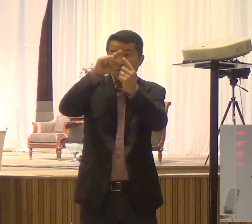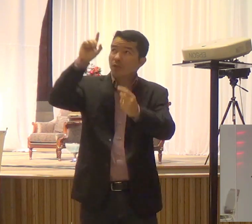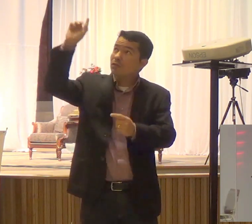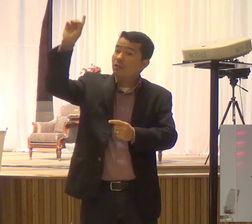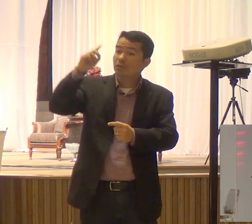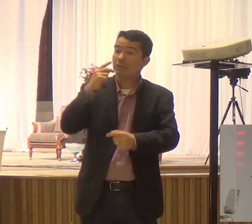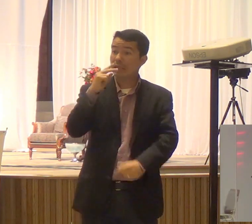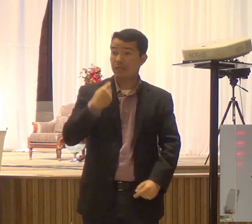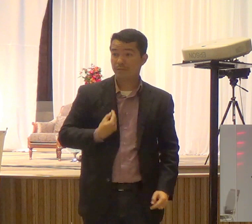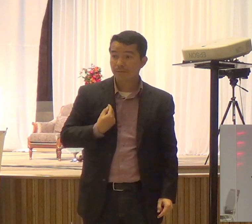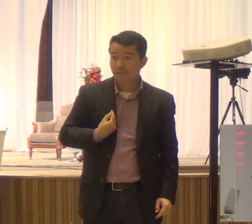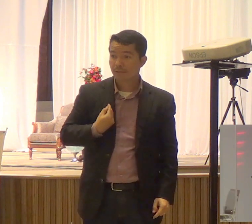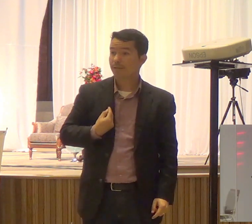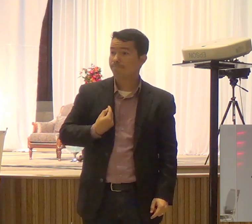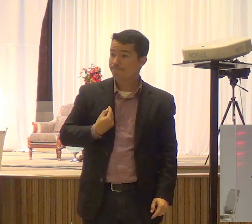vidas.